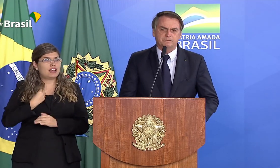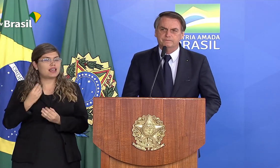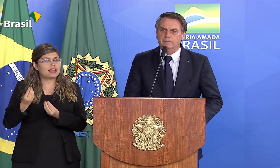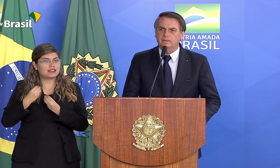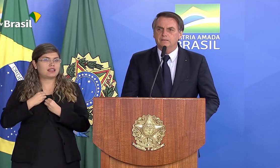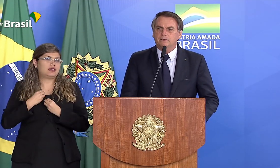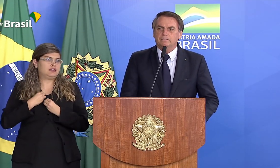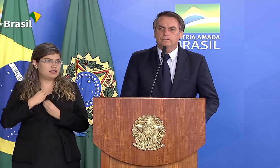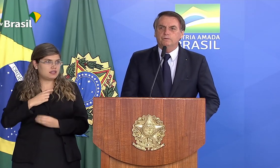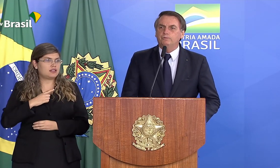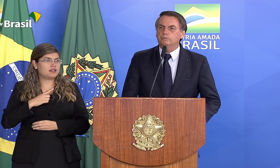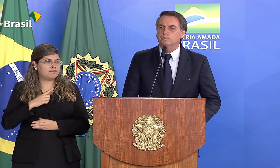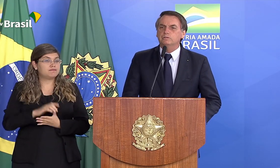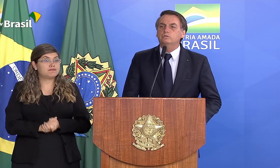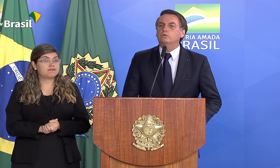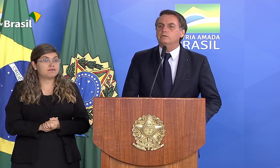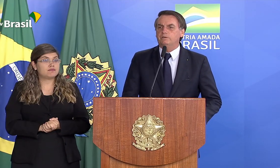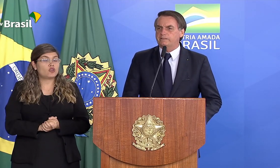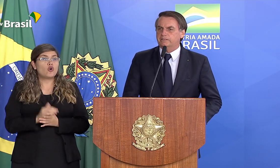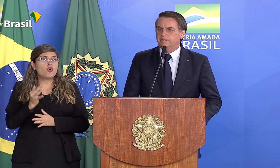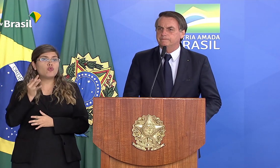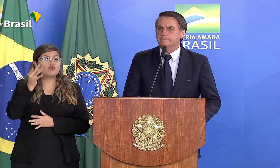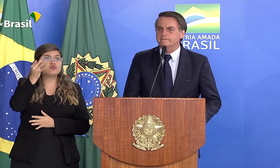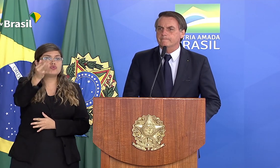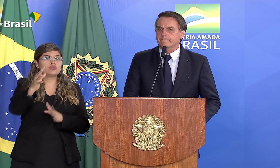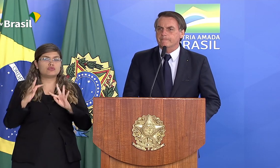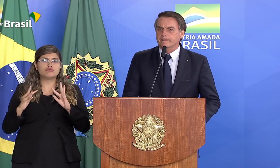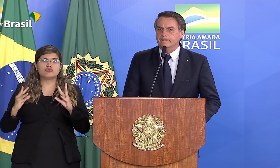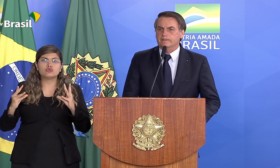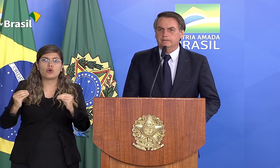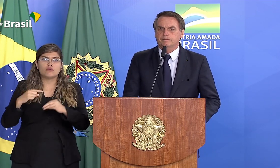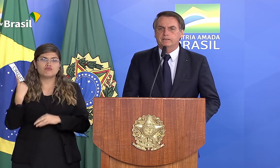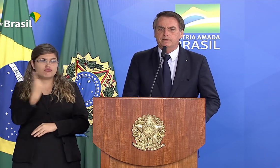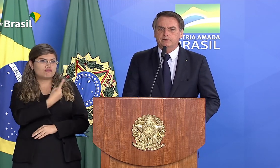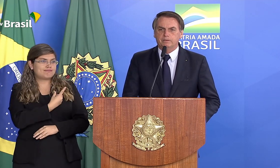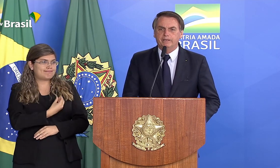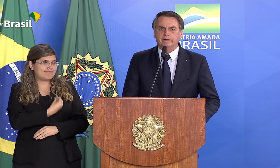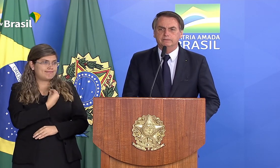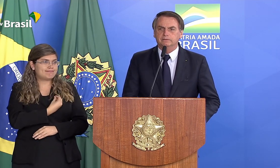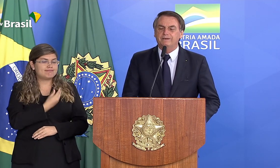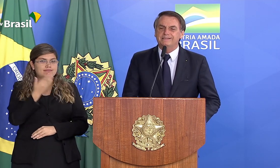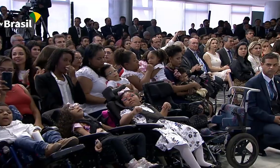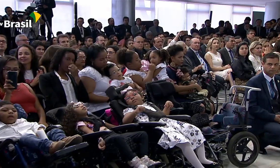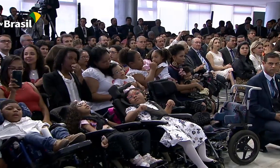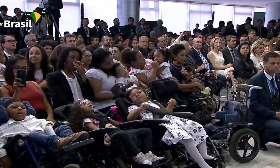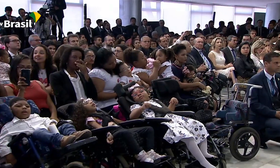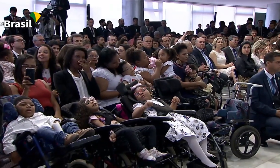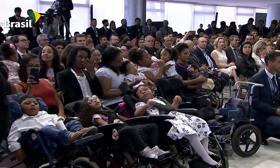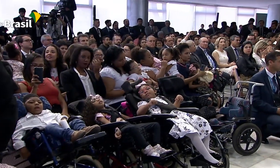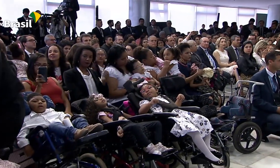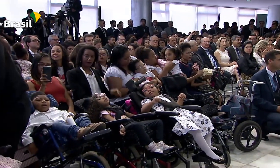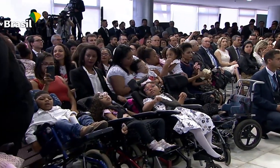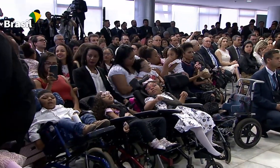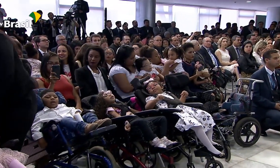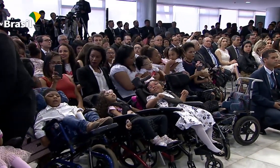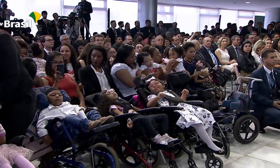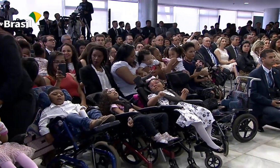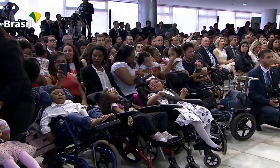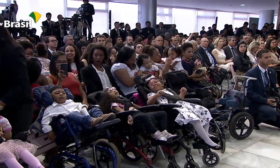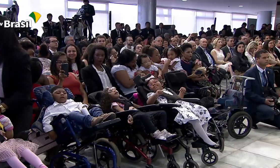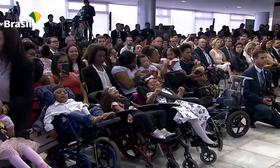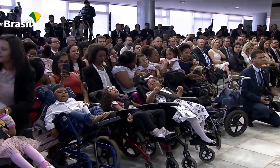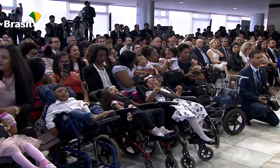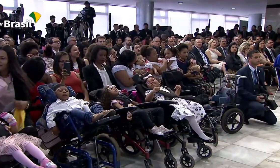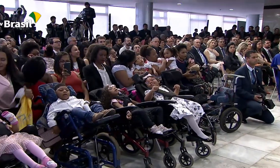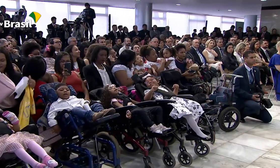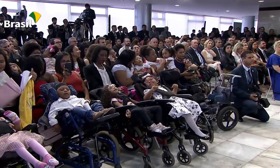presidente Jair Bolsonaro entra em vigor assim que publicada. Mas para ter a validade confirmada, precisa ser aprovada pelo Congresso